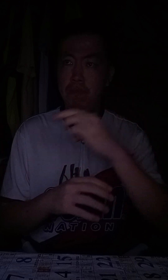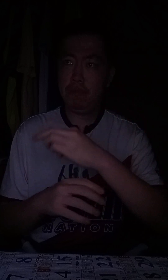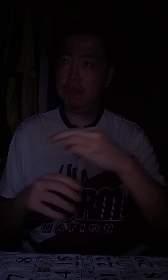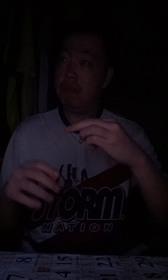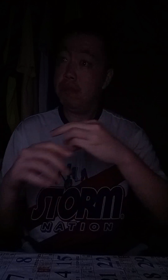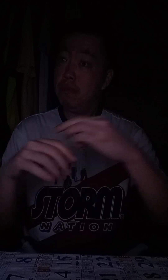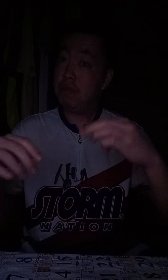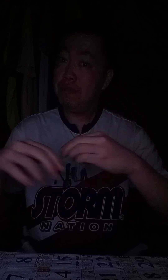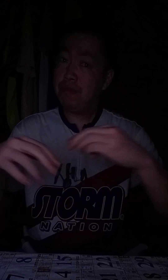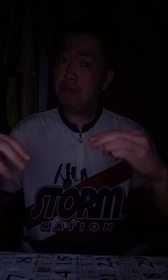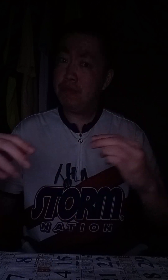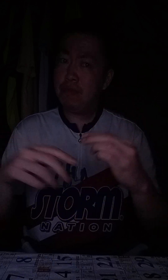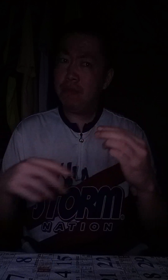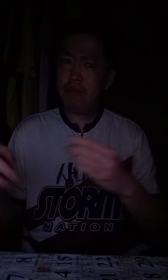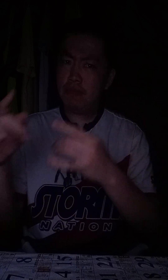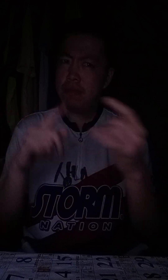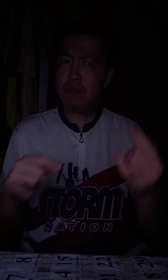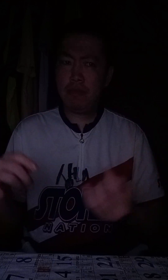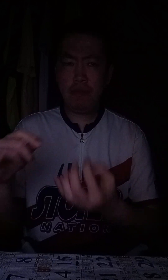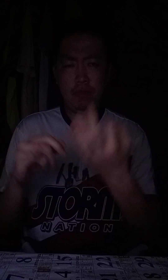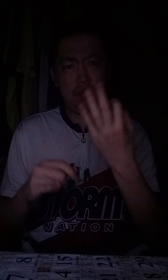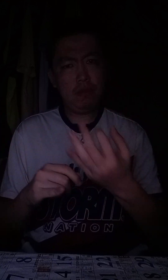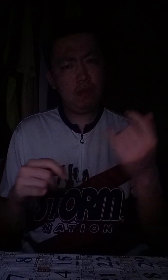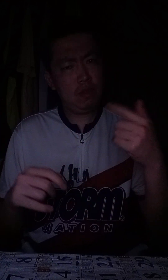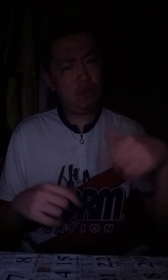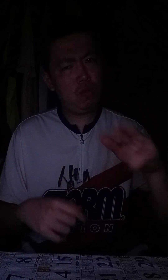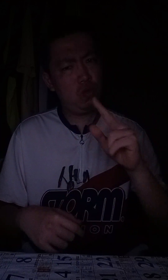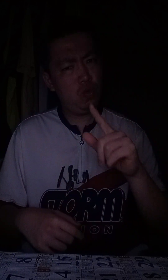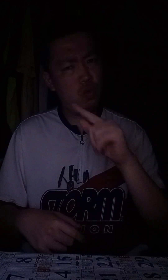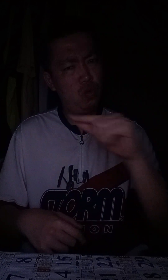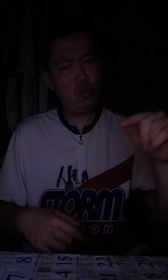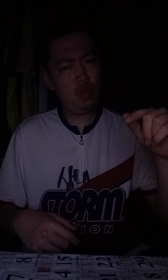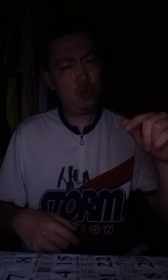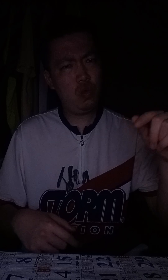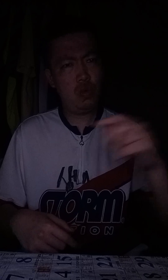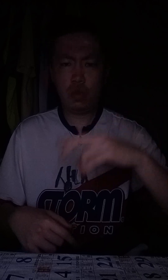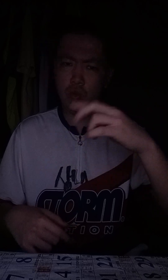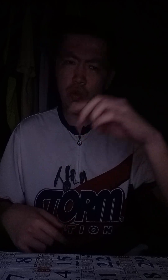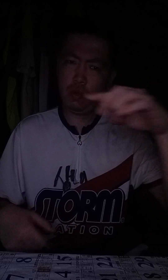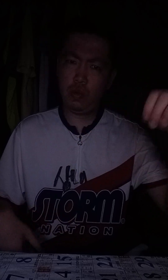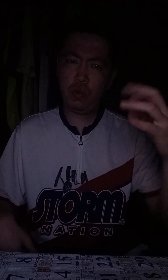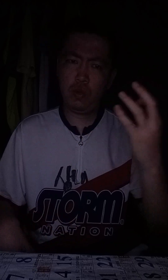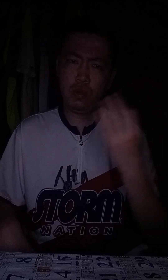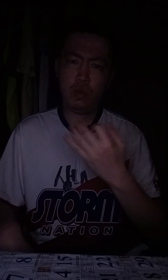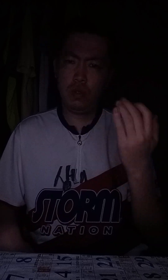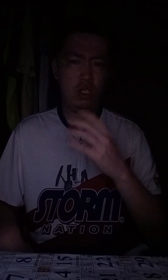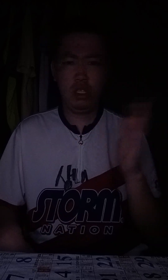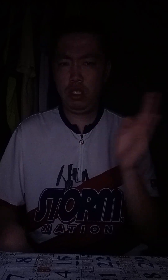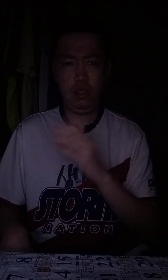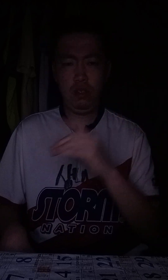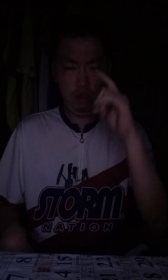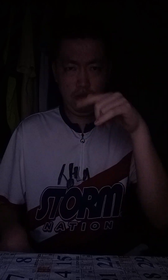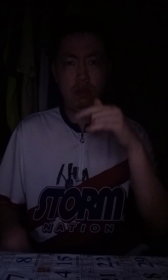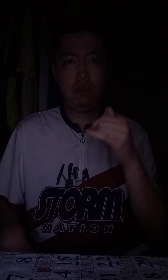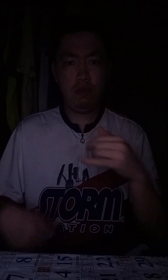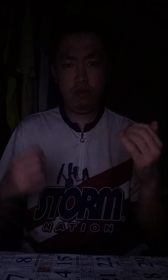못 살아날 수도 있다. 그런데 그걸 가지고 차량 하자를 주장하는 거는 아니다라고 얘기를 하는 거고요.